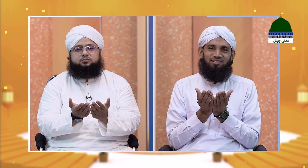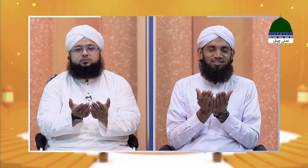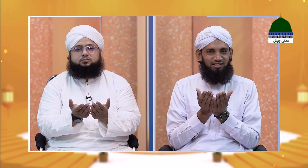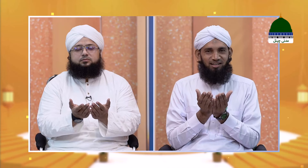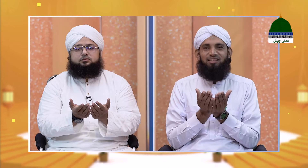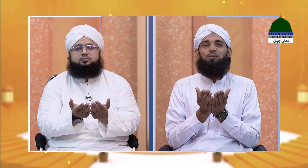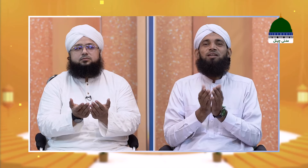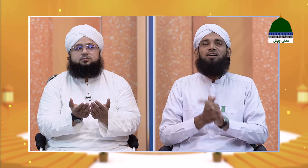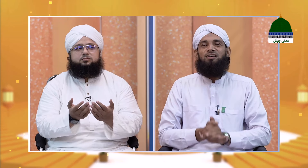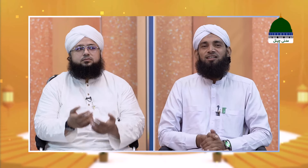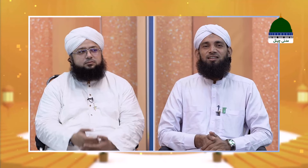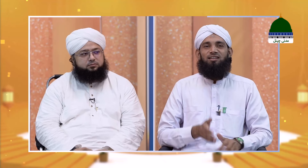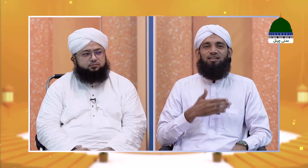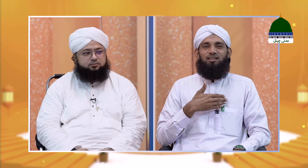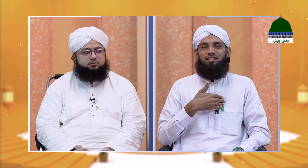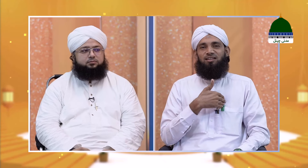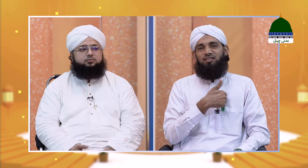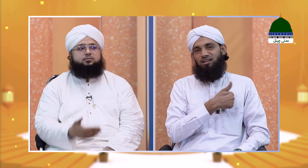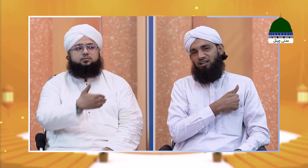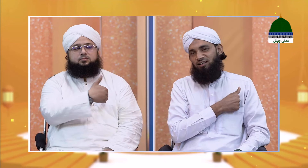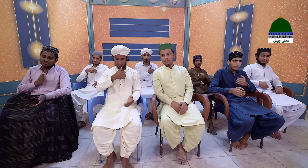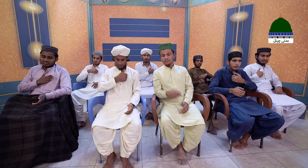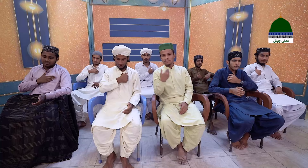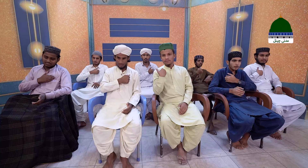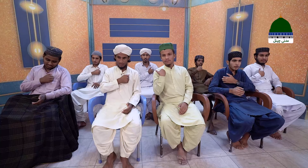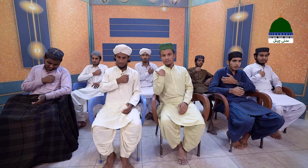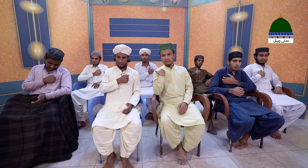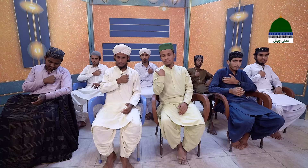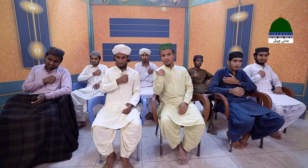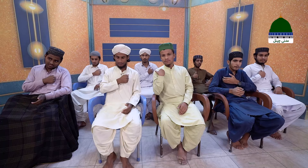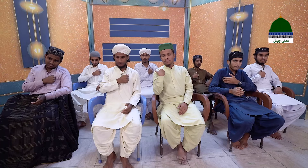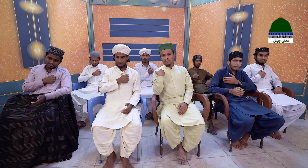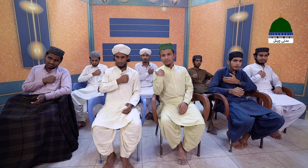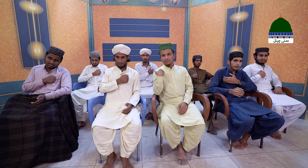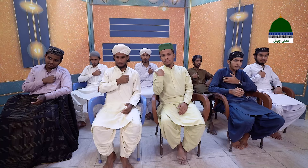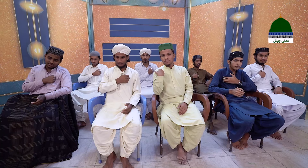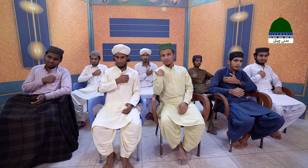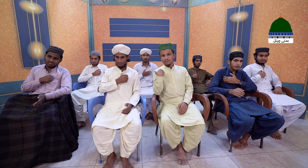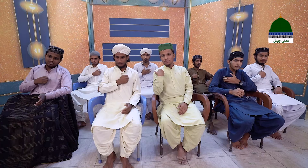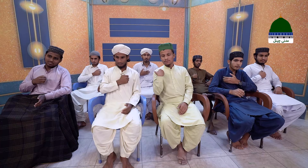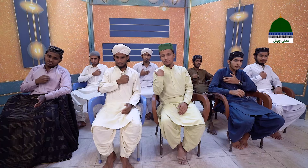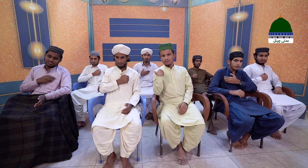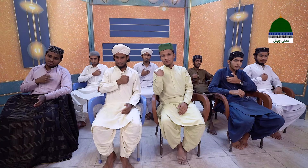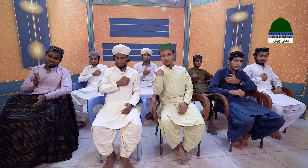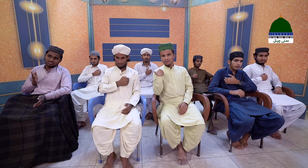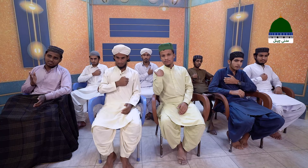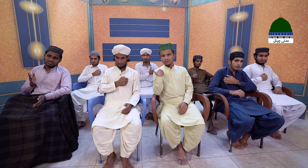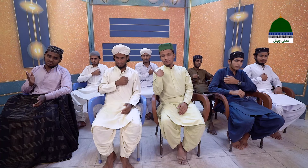ٹھیک، آئیے ریپیٹ کرتے ہیں۔ انتقال، یہ رائٹ ہینڈ سے لیفٹ سائڈ یعنی دل کے اوپر یہ اشارہ ہمیں کرنا ہے۔